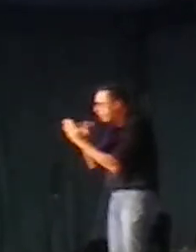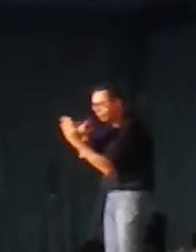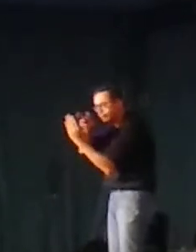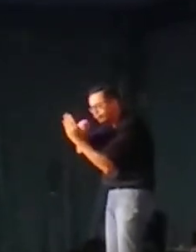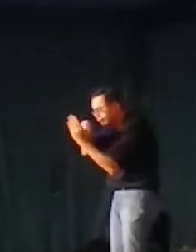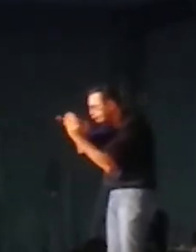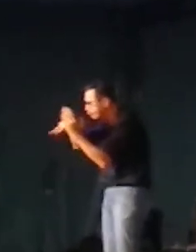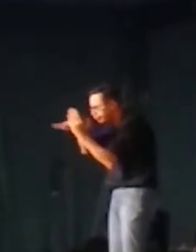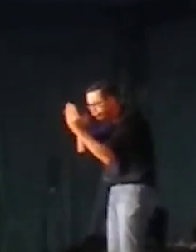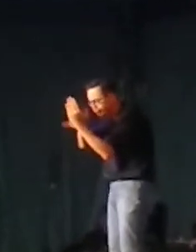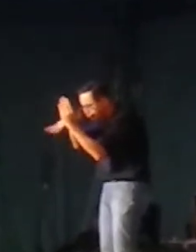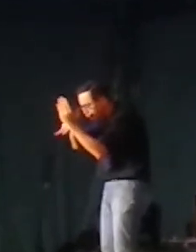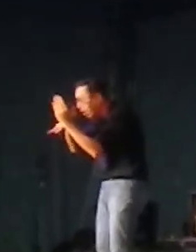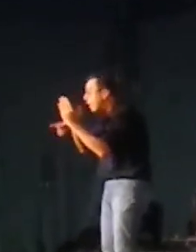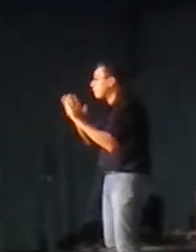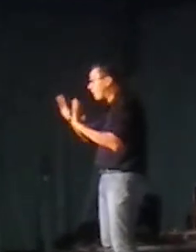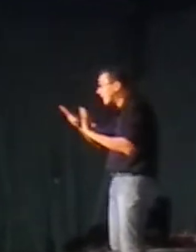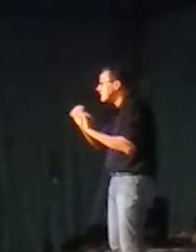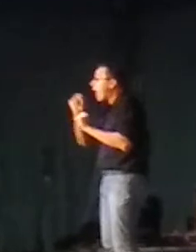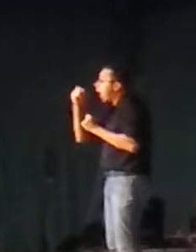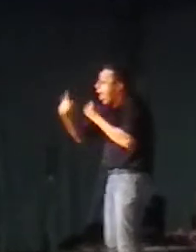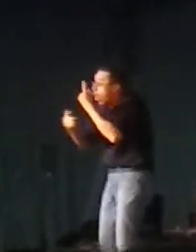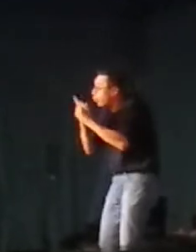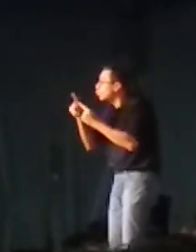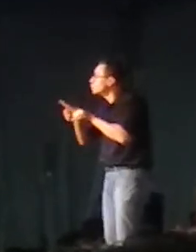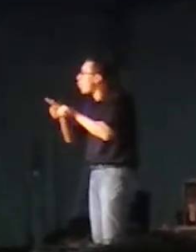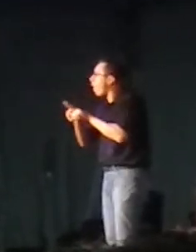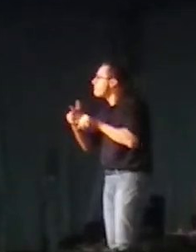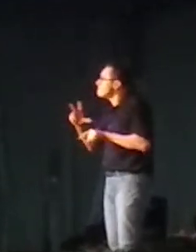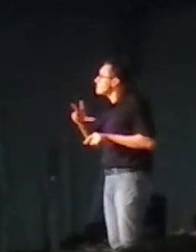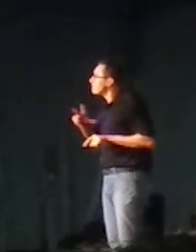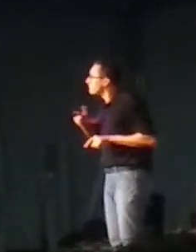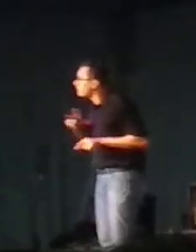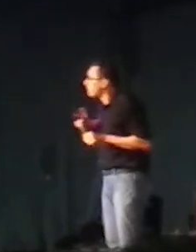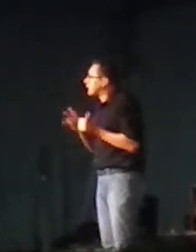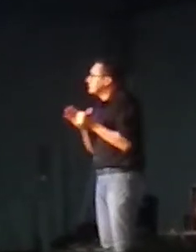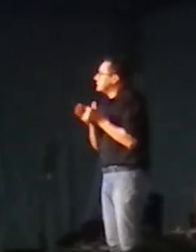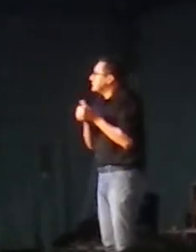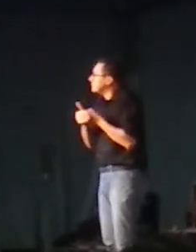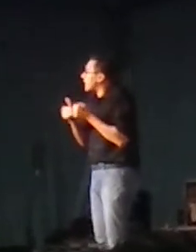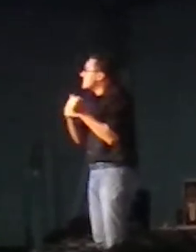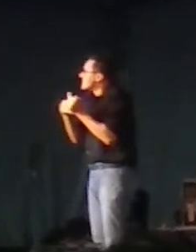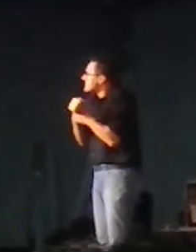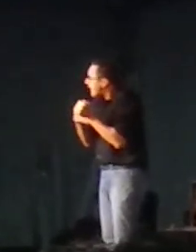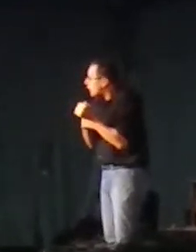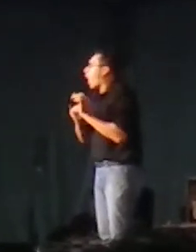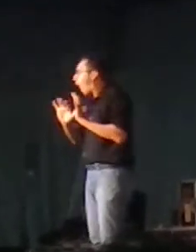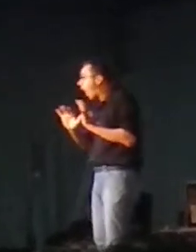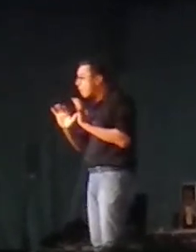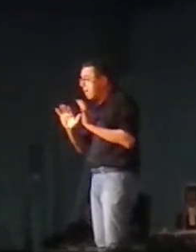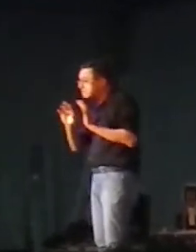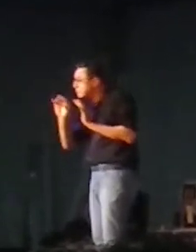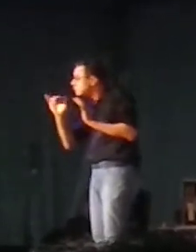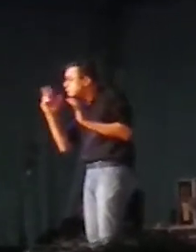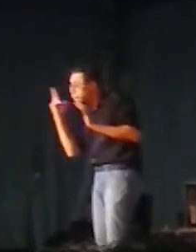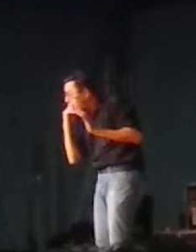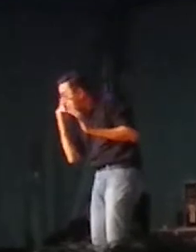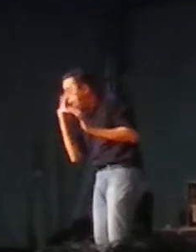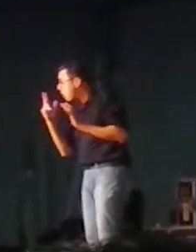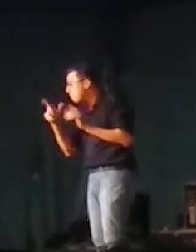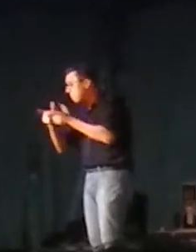de justiça. Se não, qualquer um. Você. Vai lá no balcão e pede para ver. O acesso é